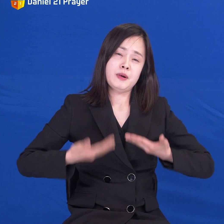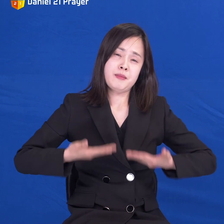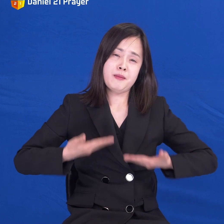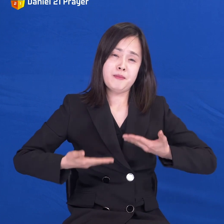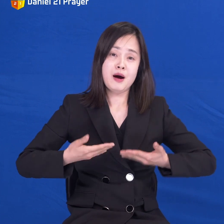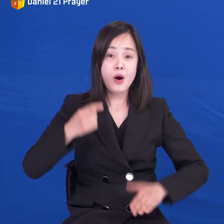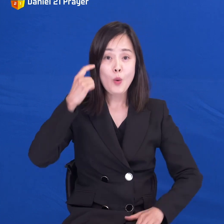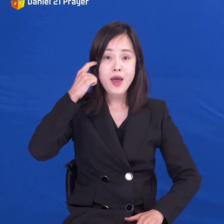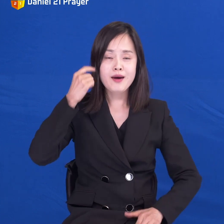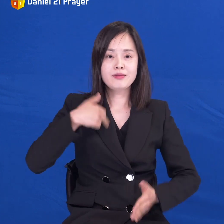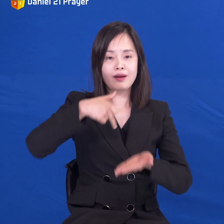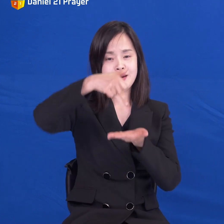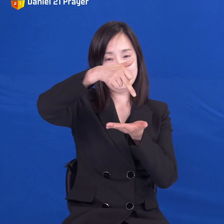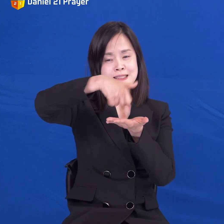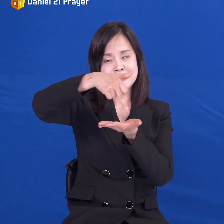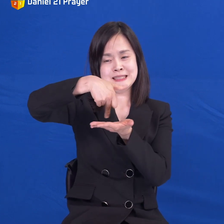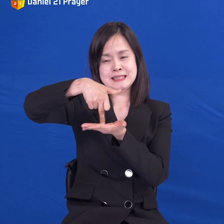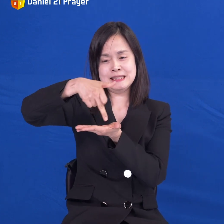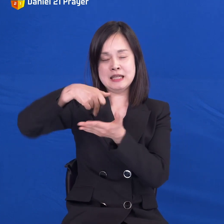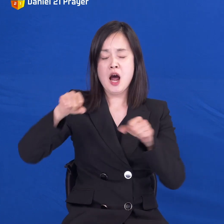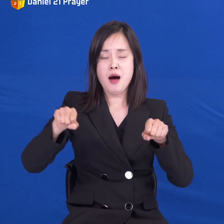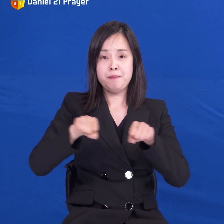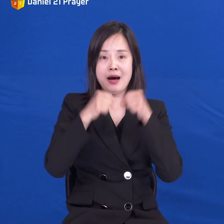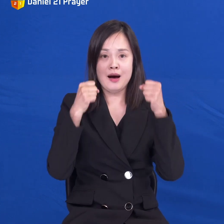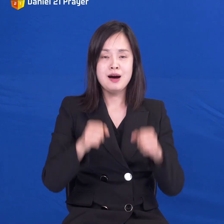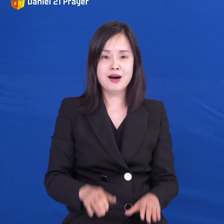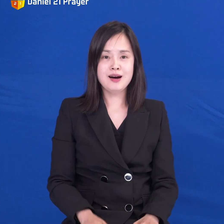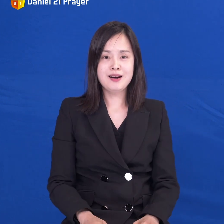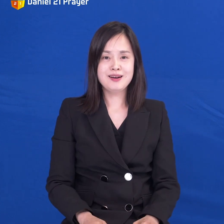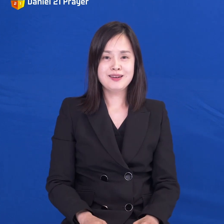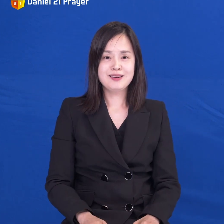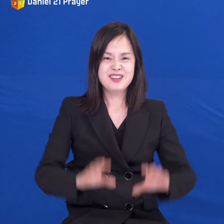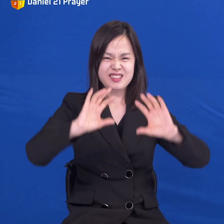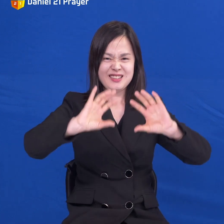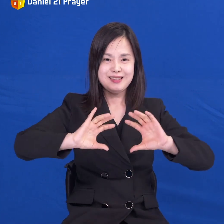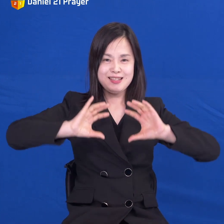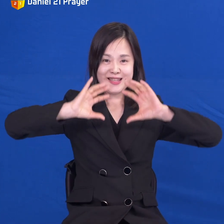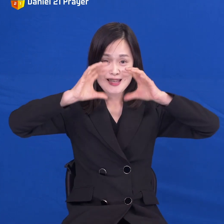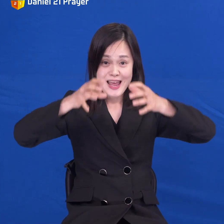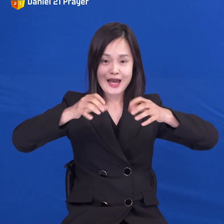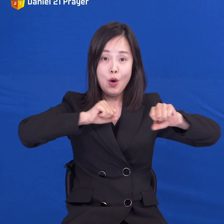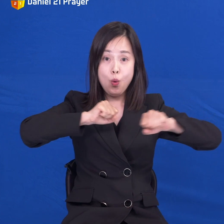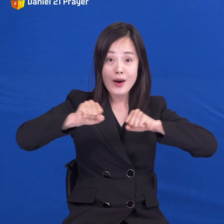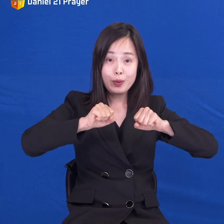카톡이 불이 났습니다. 온 세계에 있는 선교사님들이